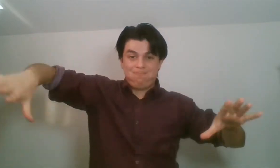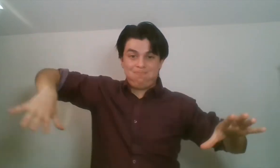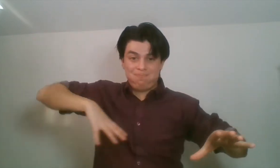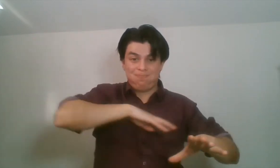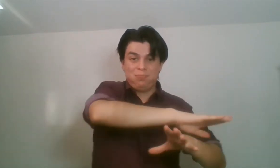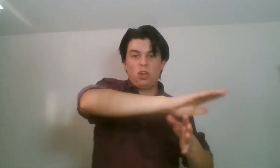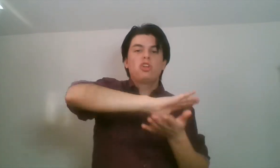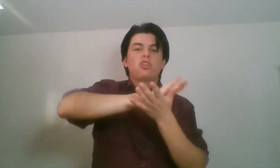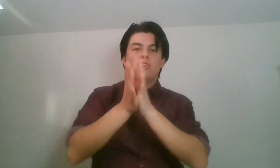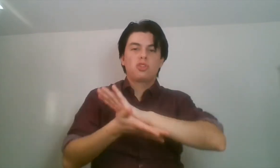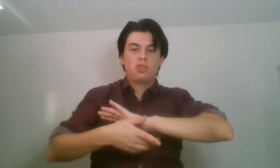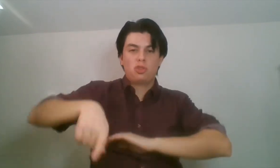están flanqueando. Y